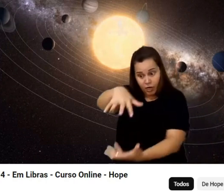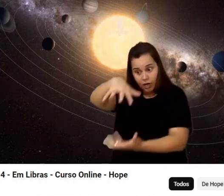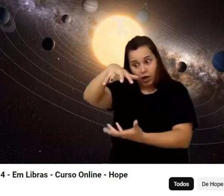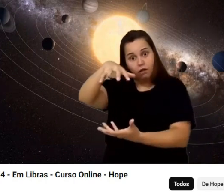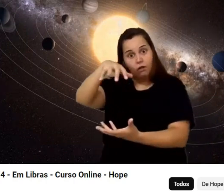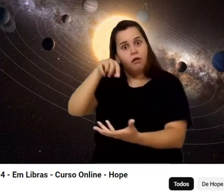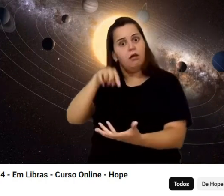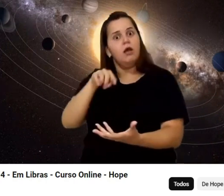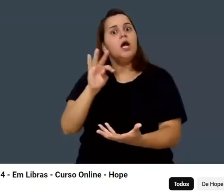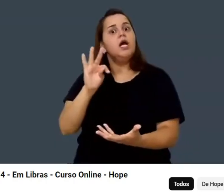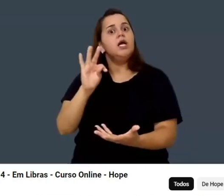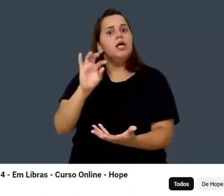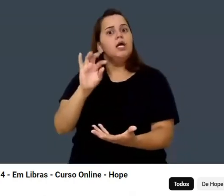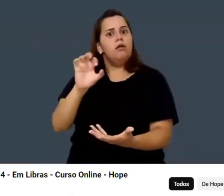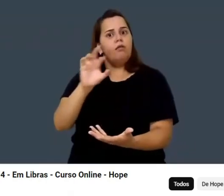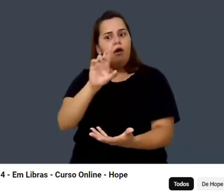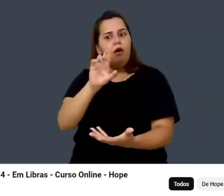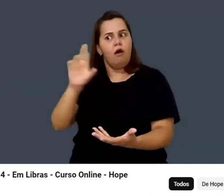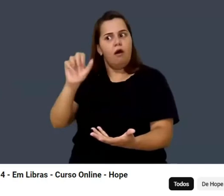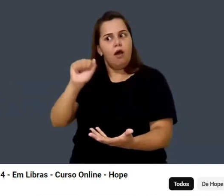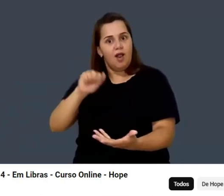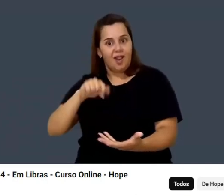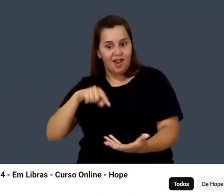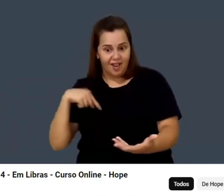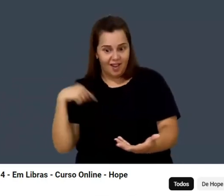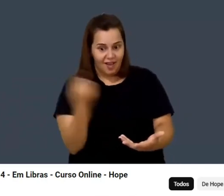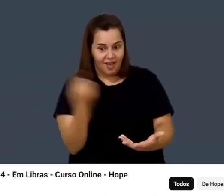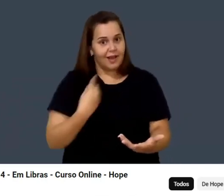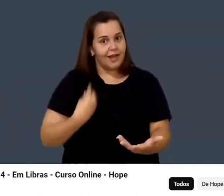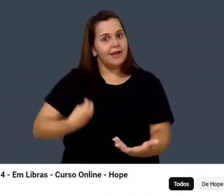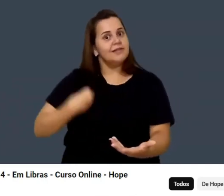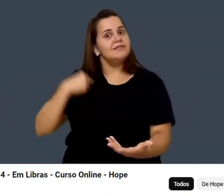Tudo que Deus criou, todos esses planetas.